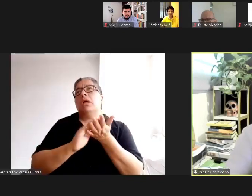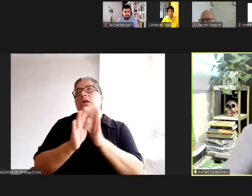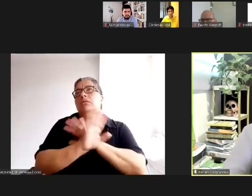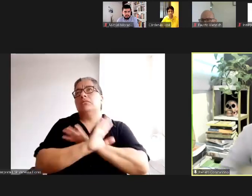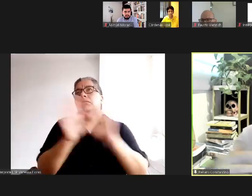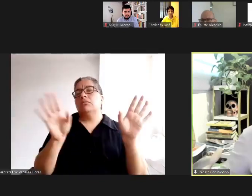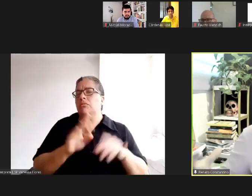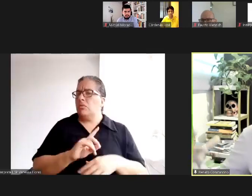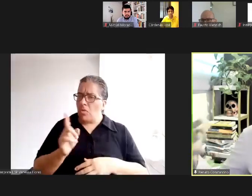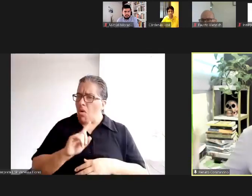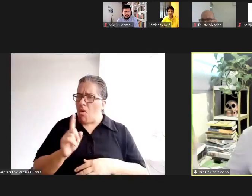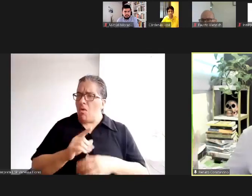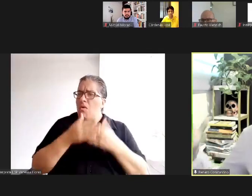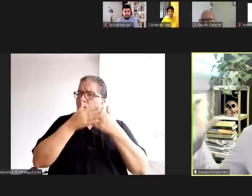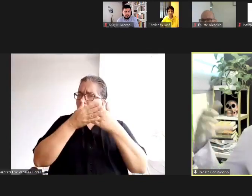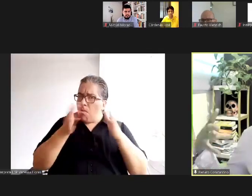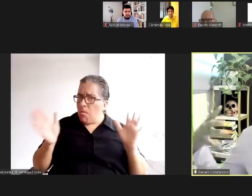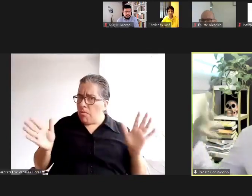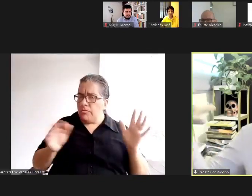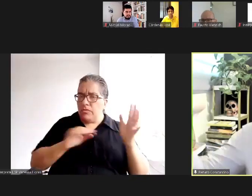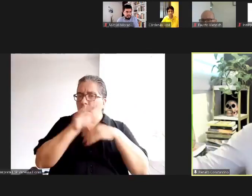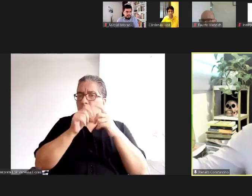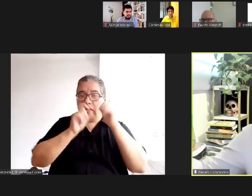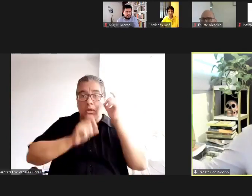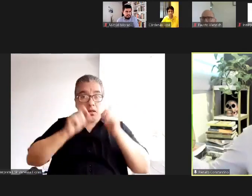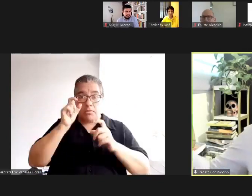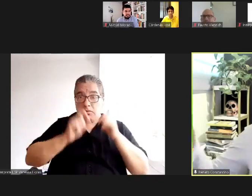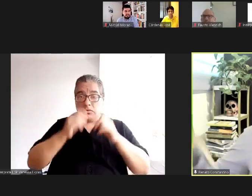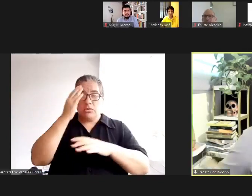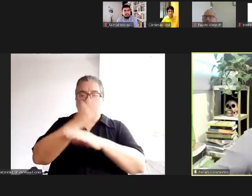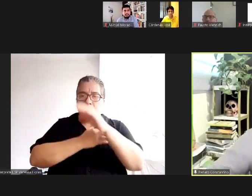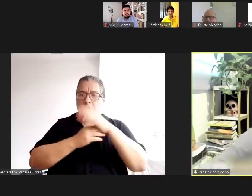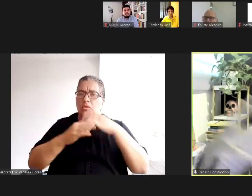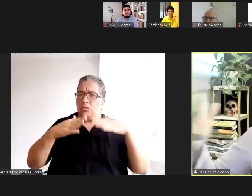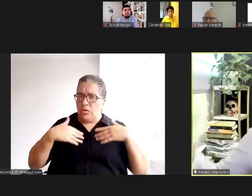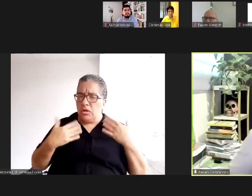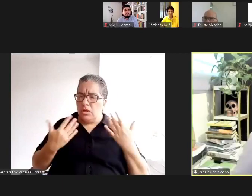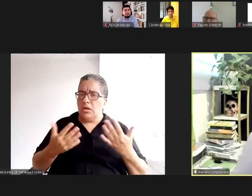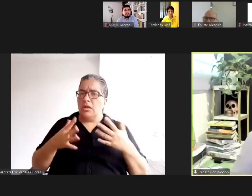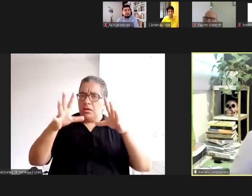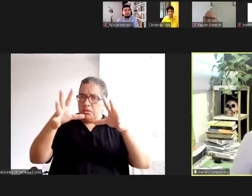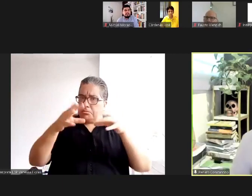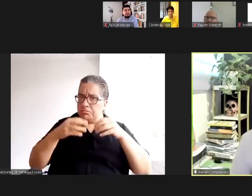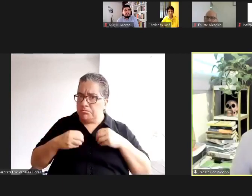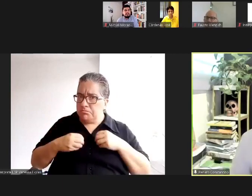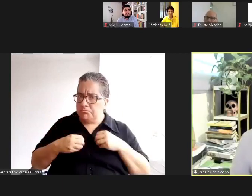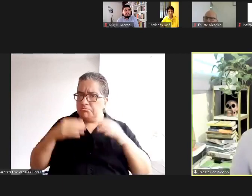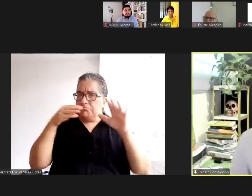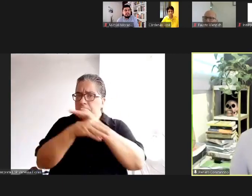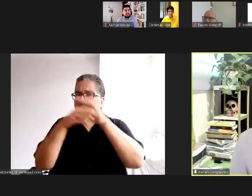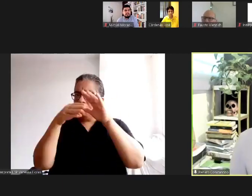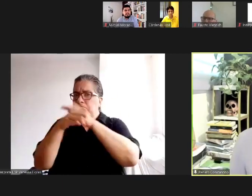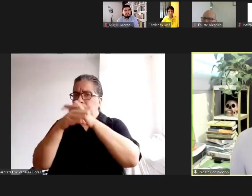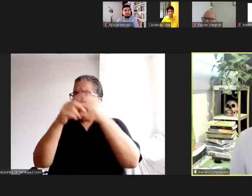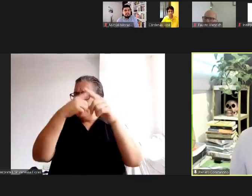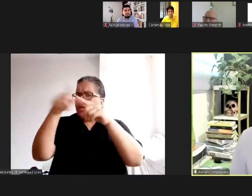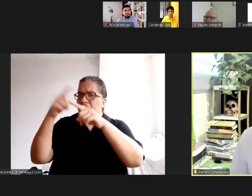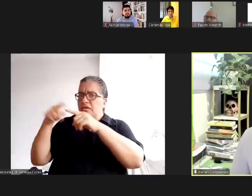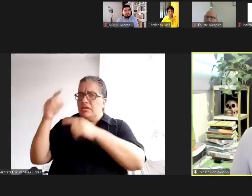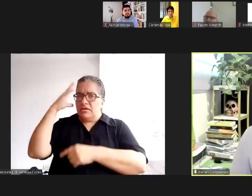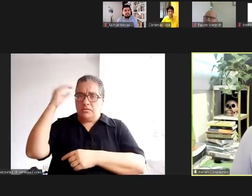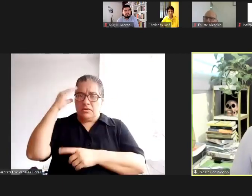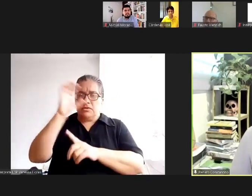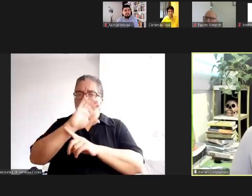posibilidad de que todas las personas con discapacidad accedan en igualdad de condiciones a todas las experiencias culturales que el resto de personas